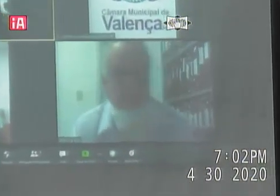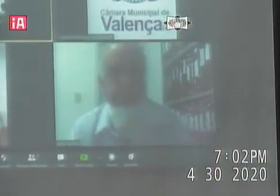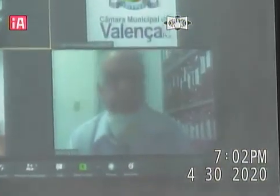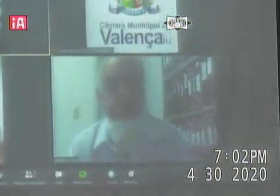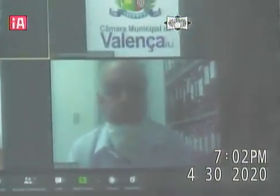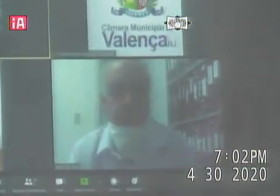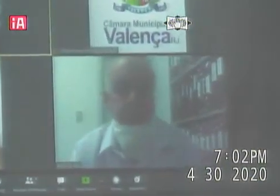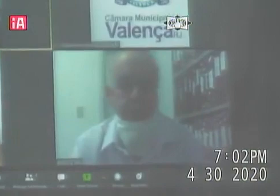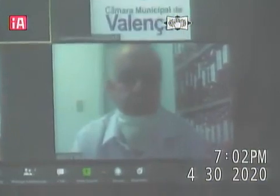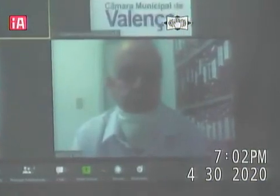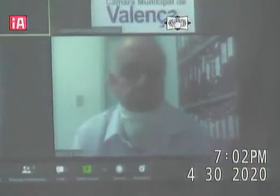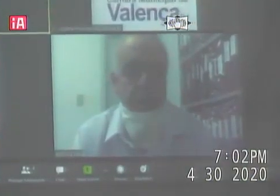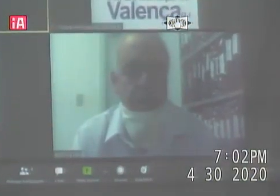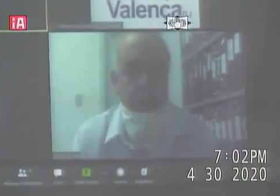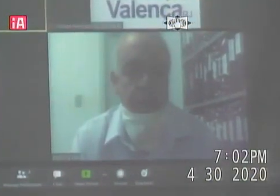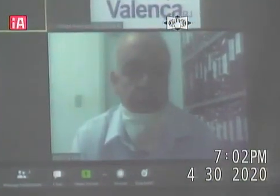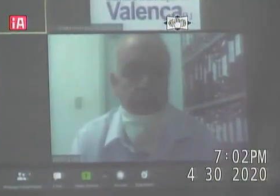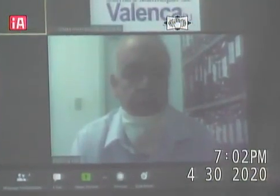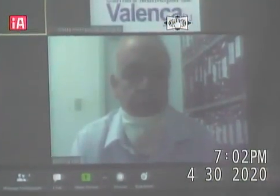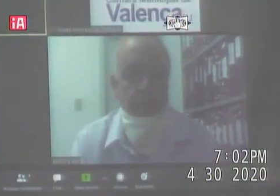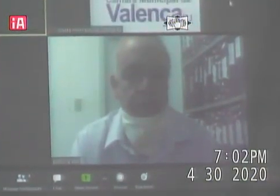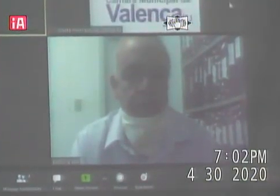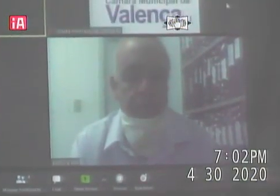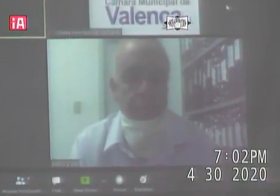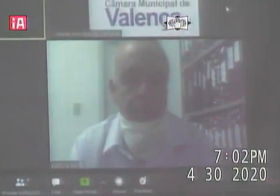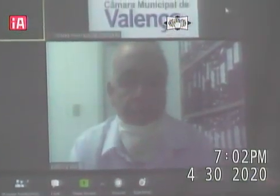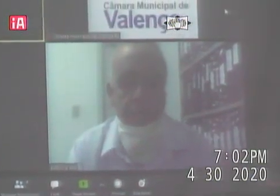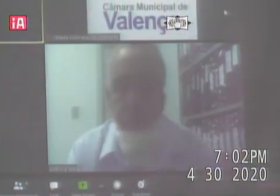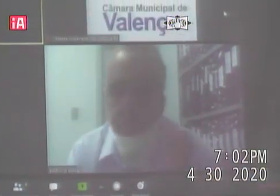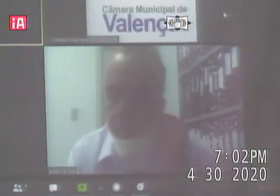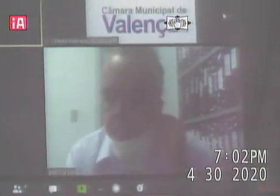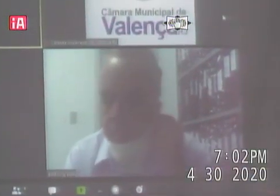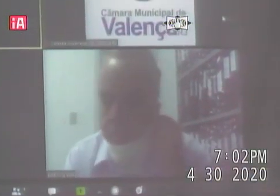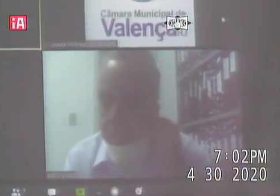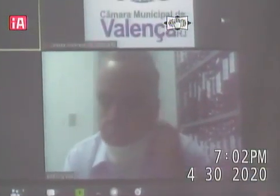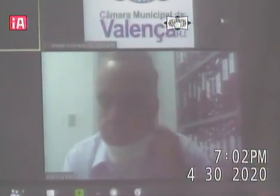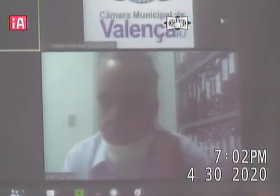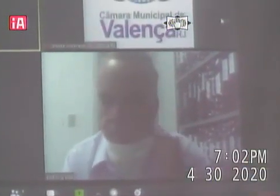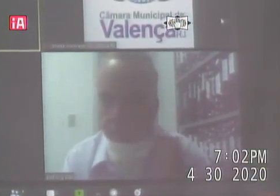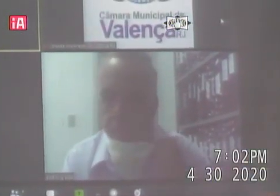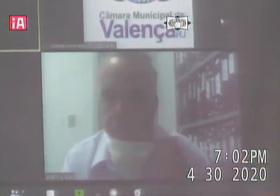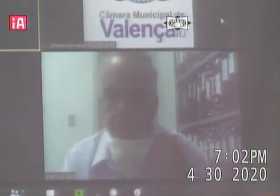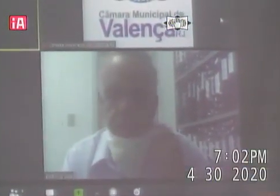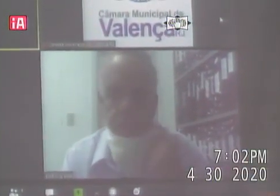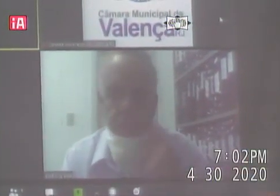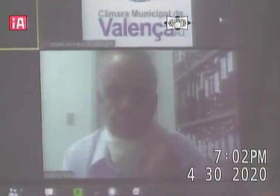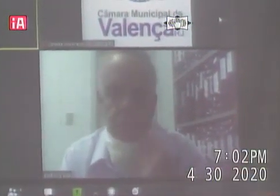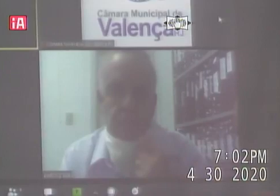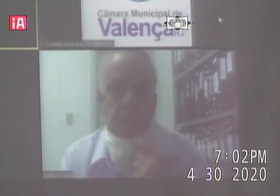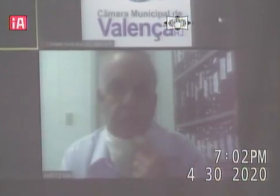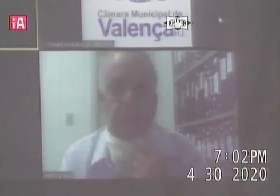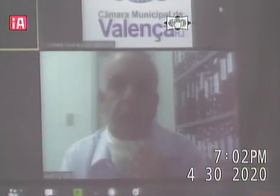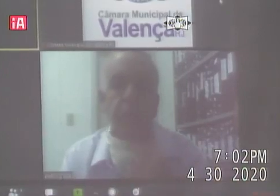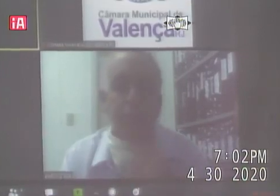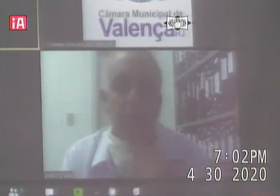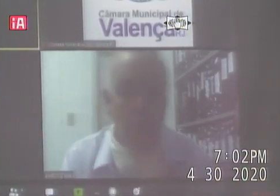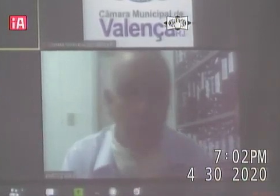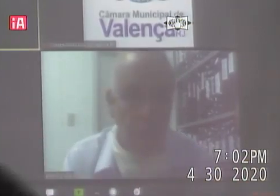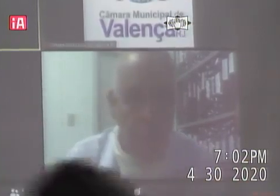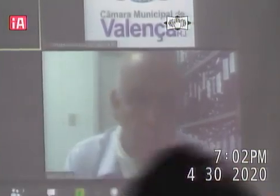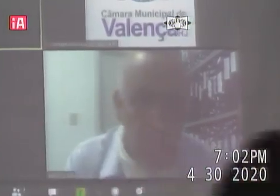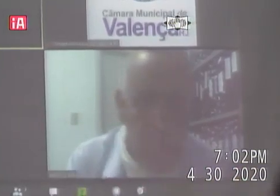Vamos, quando o vereador David, quando o vereador Pedro, problema no seu sinal.